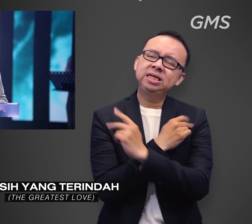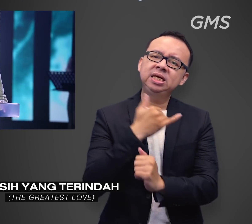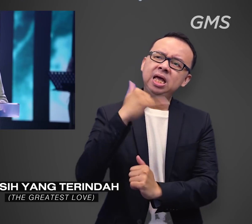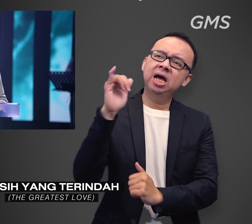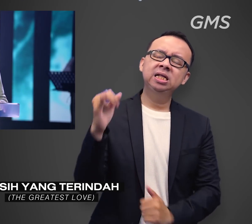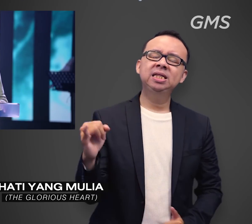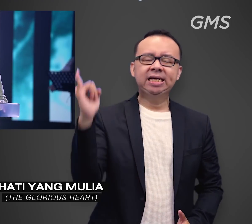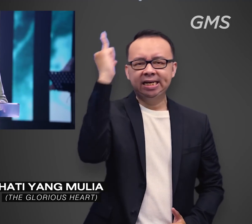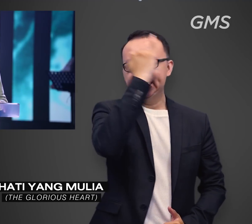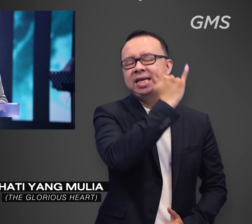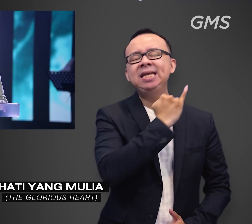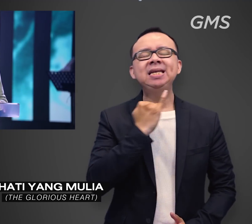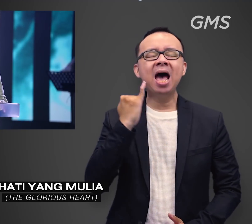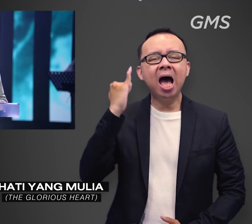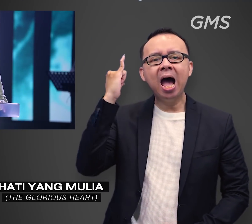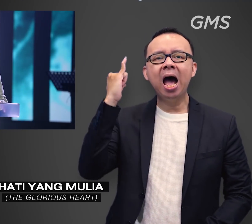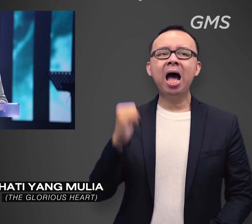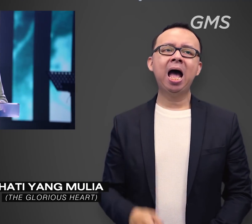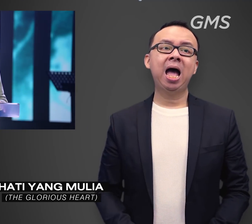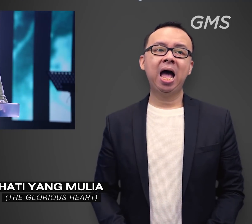terindah. Amin.